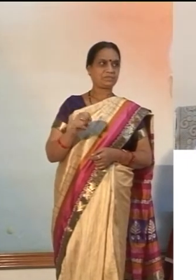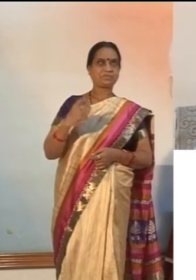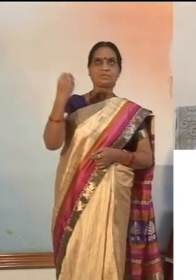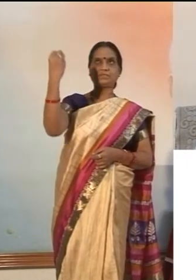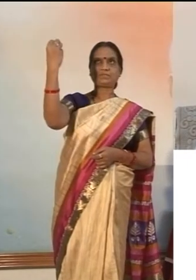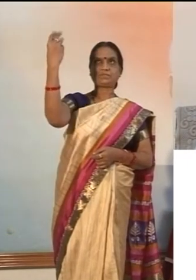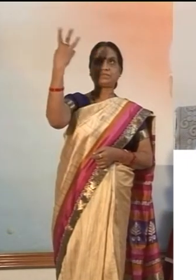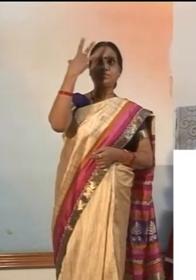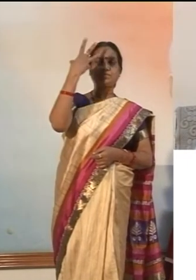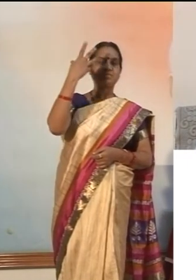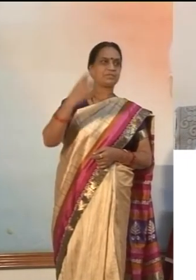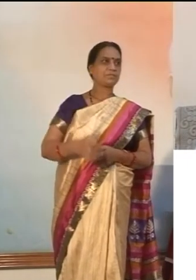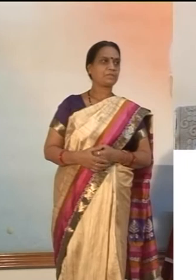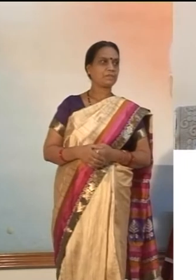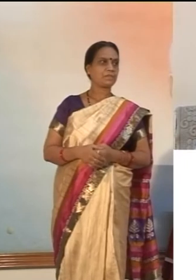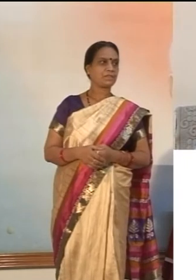प्रकाशमय है।